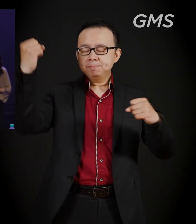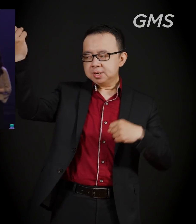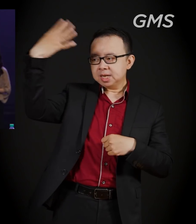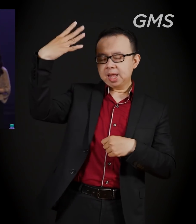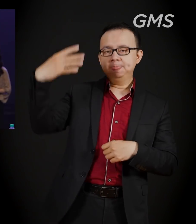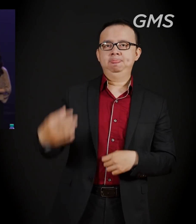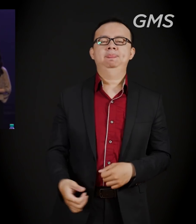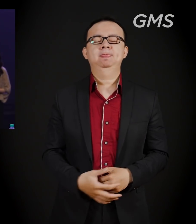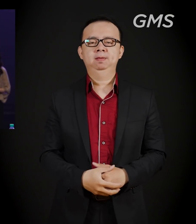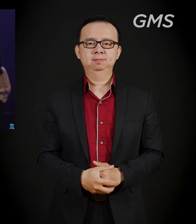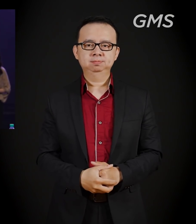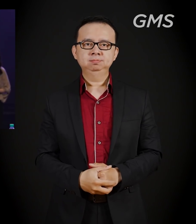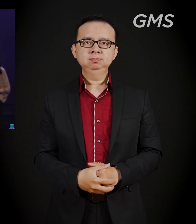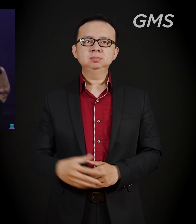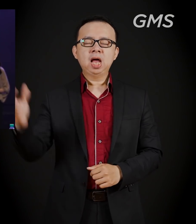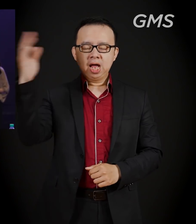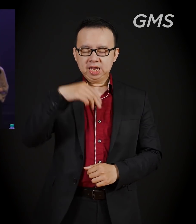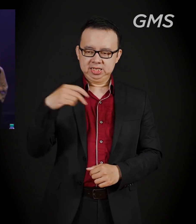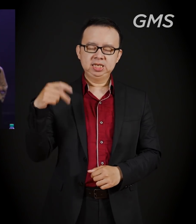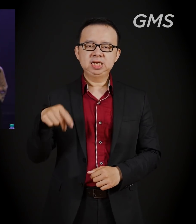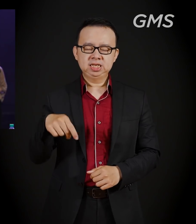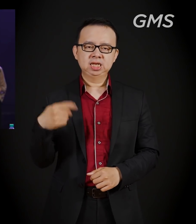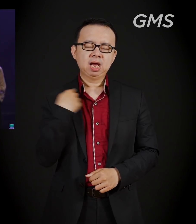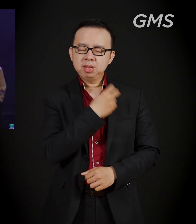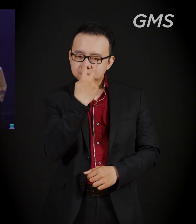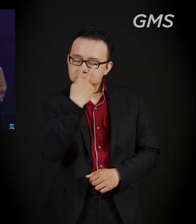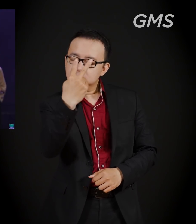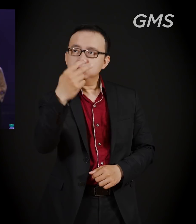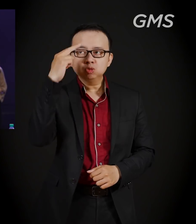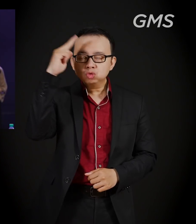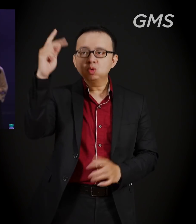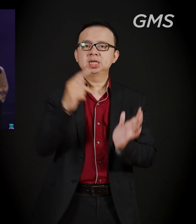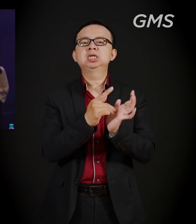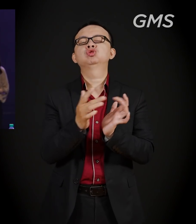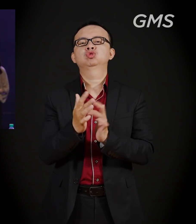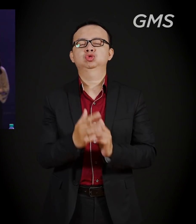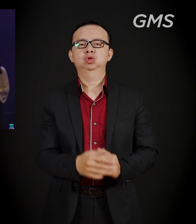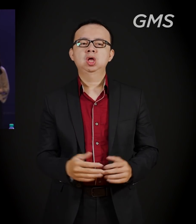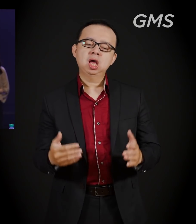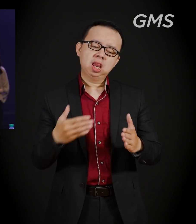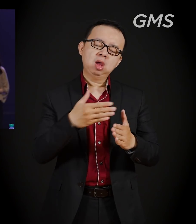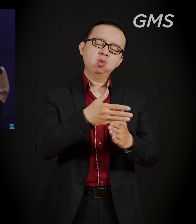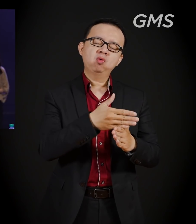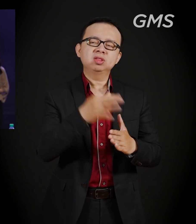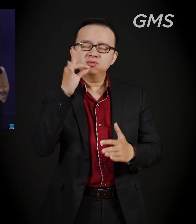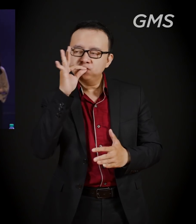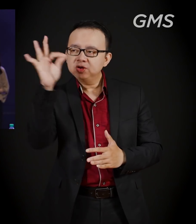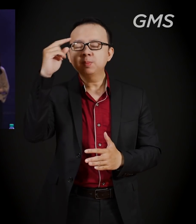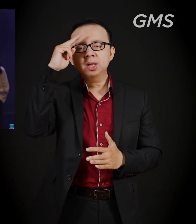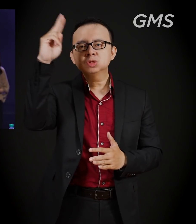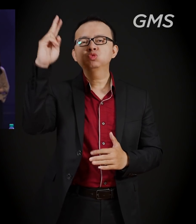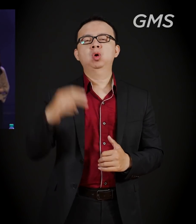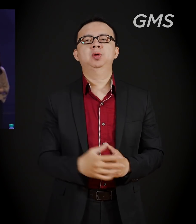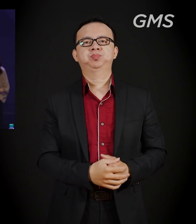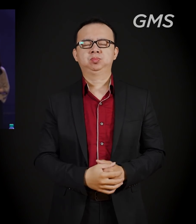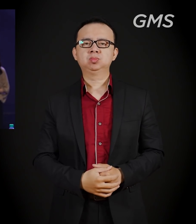hari lawatan Allah, hari ini hari perjumpaan kami dengan Yesus lewat Roh dan firman-Mu. Dan kami tahu, kami percaya,